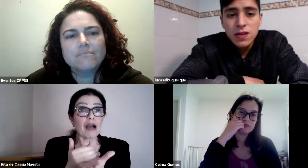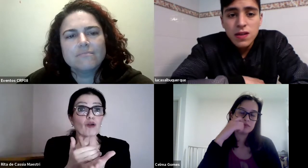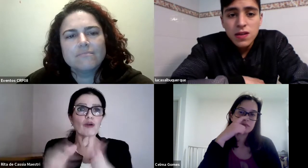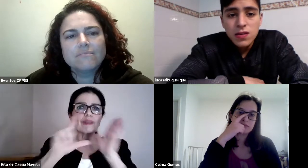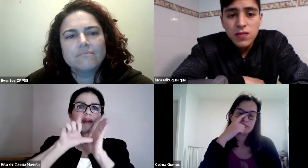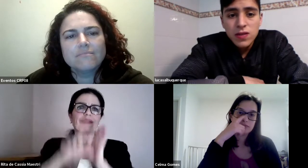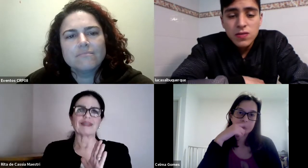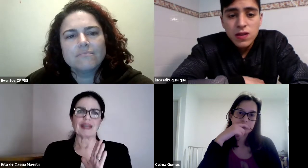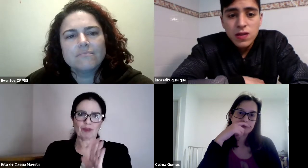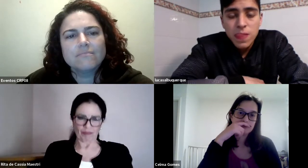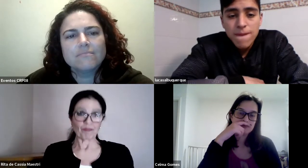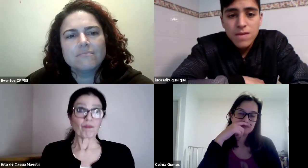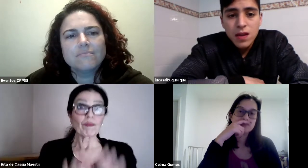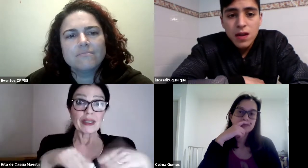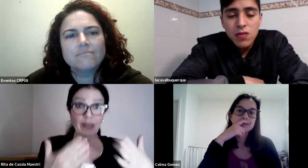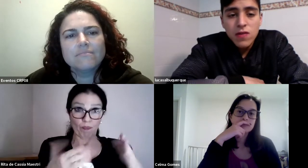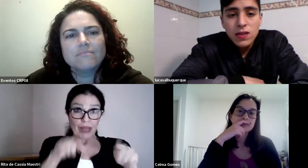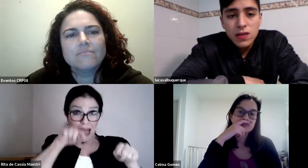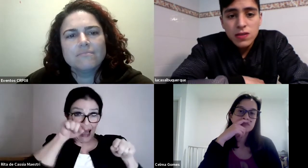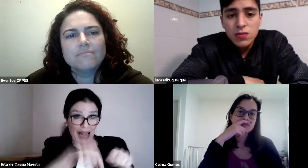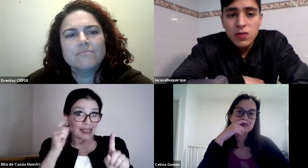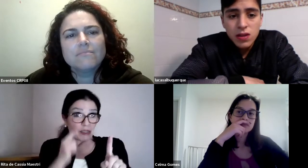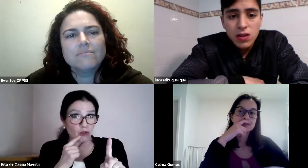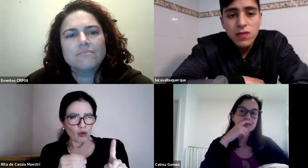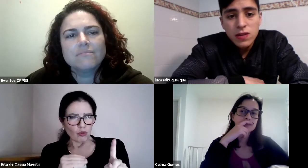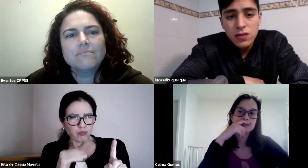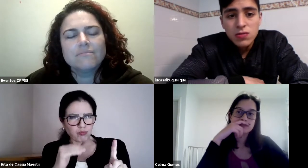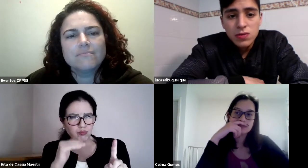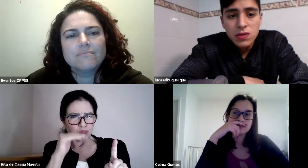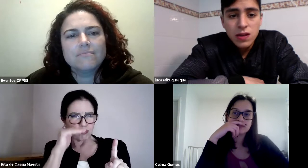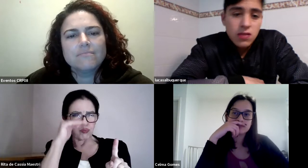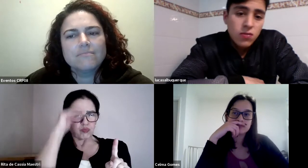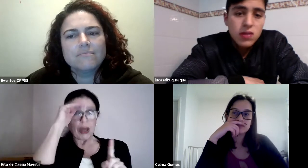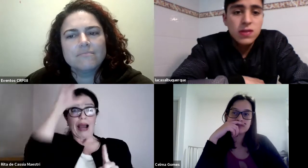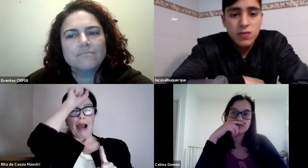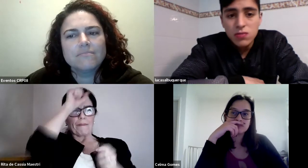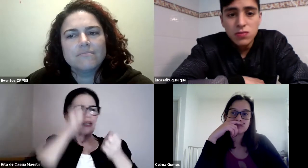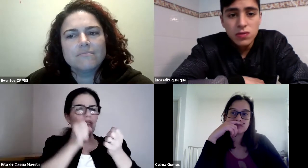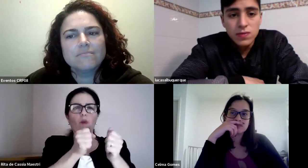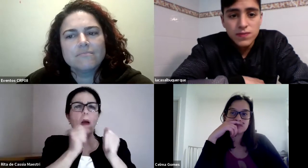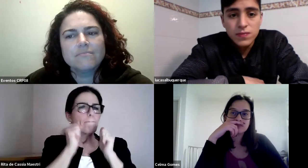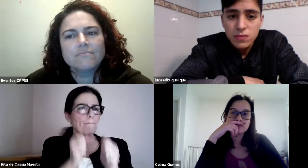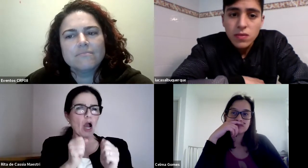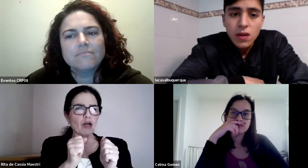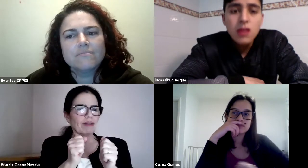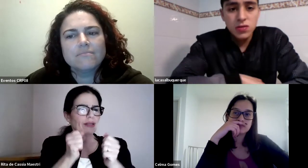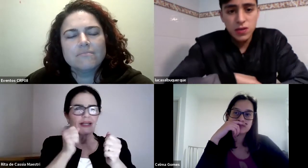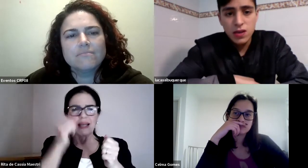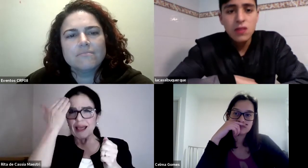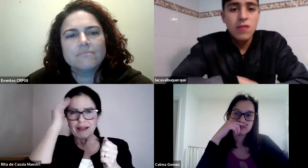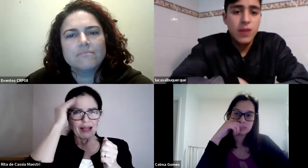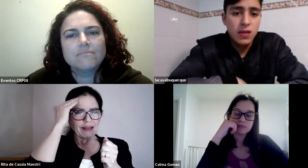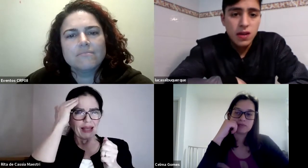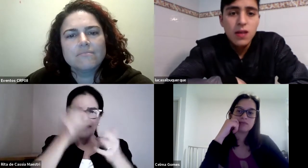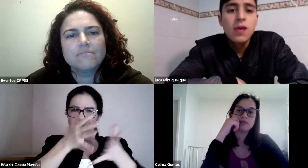sinais. Isso fez com que houvesse um atraso cognitivo desses surdos, né, que hoje são adultos. Eles